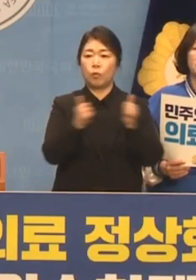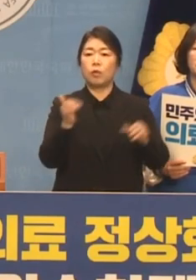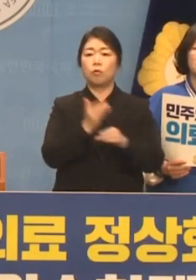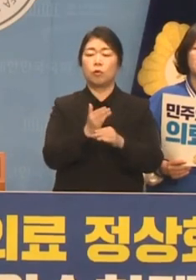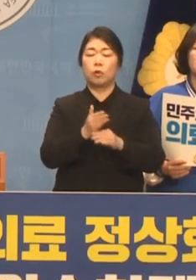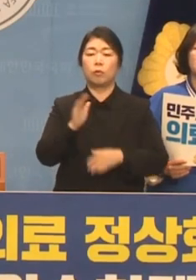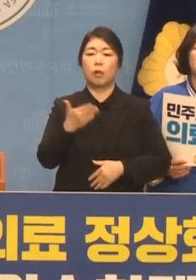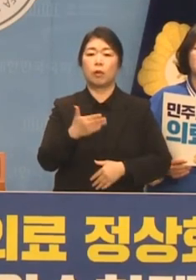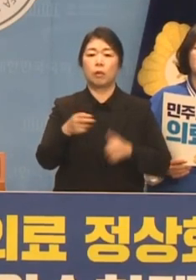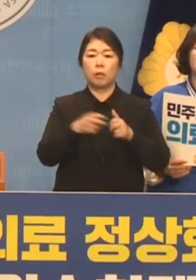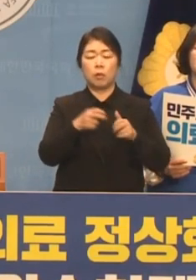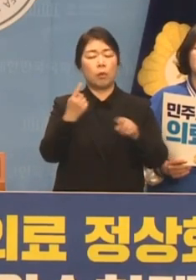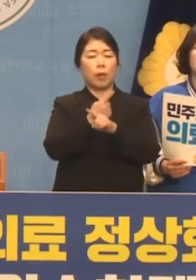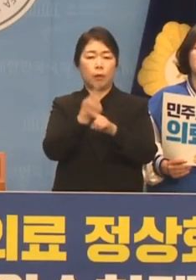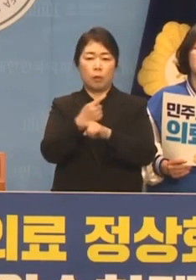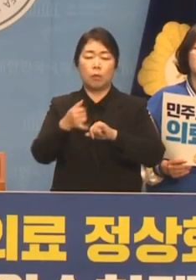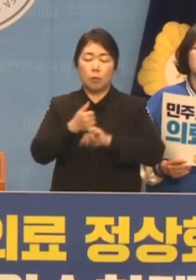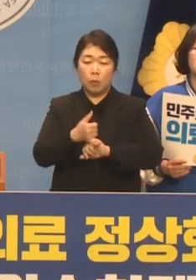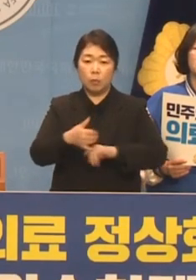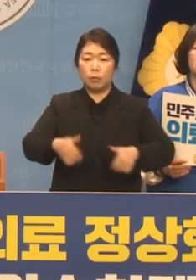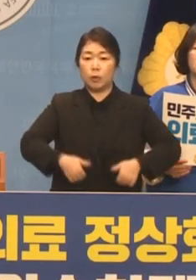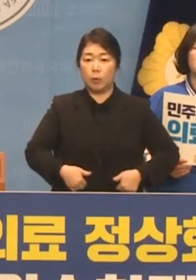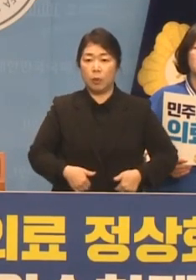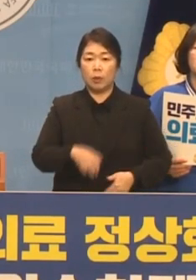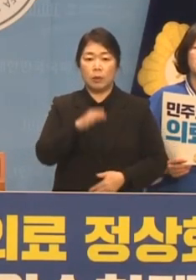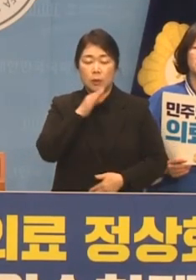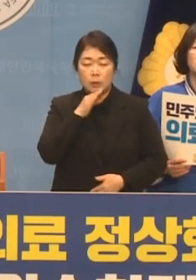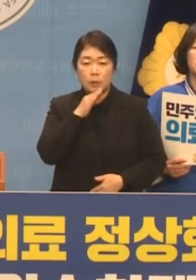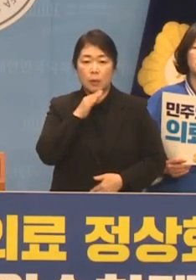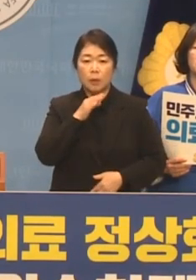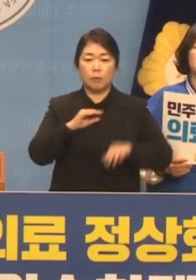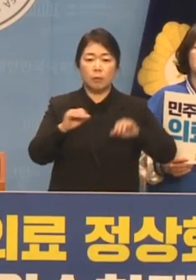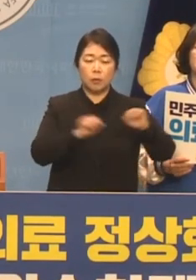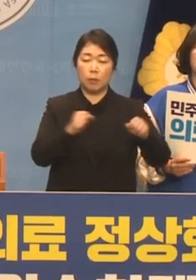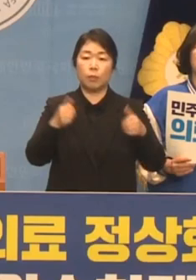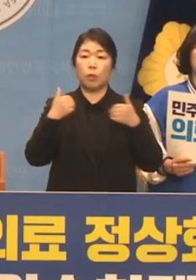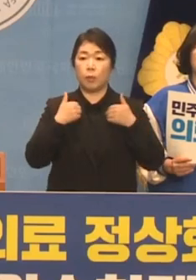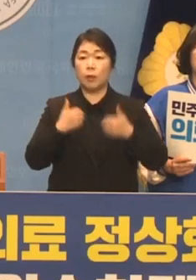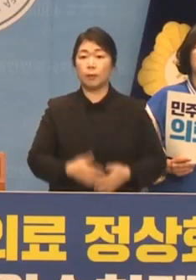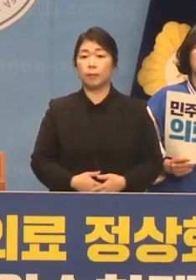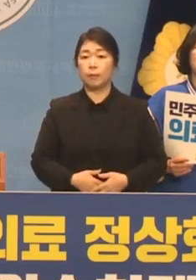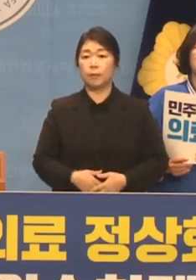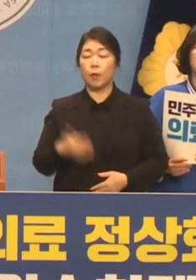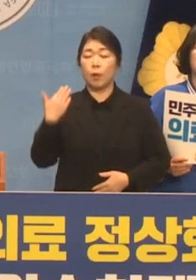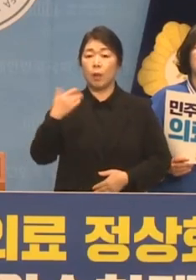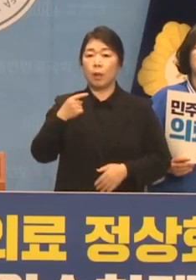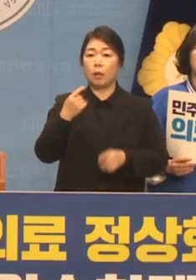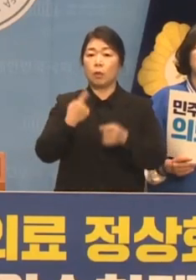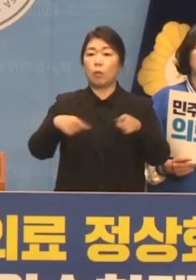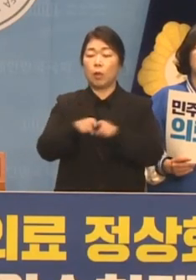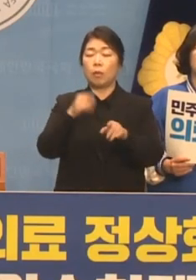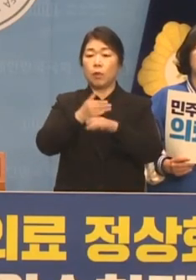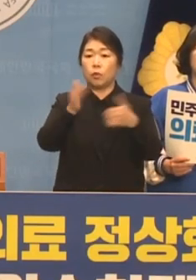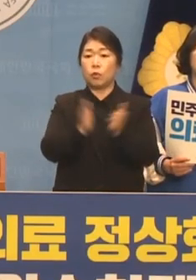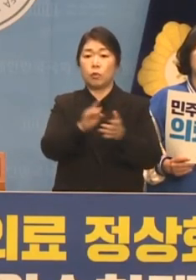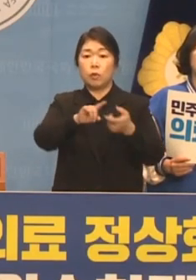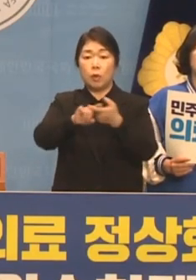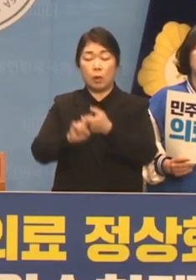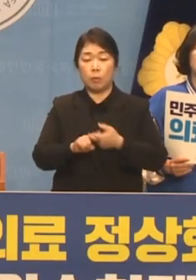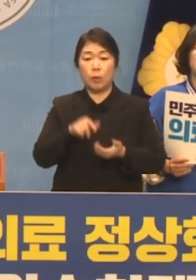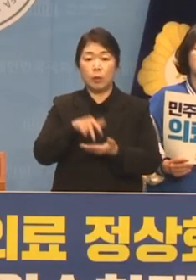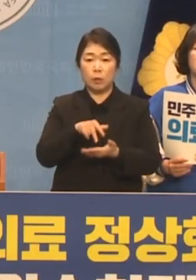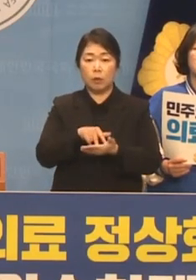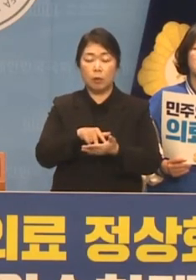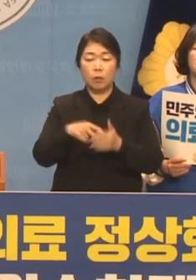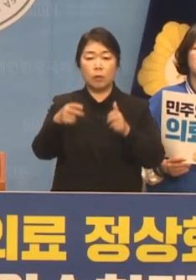어 실질적인 한걸음을 내 디야 합니다 지난번에 어 저희 더불어민주 연합회에서 의료